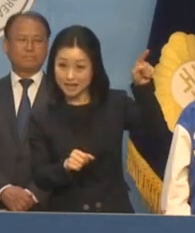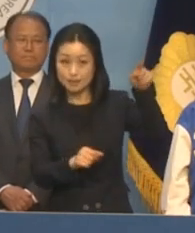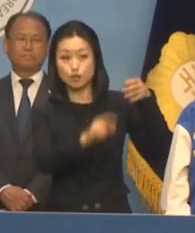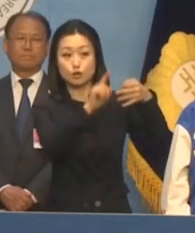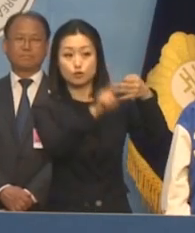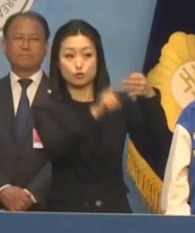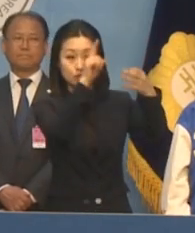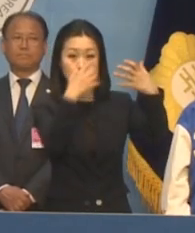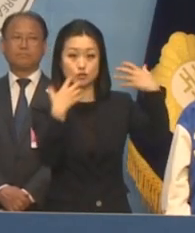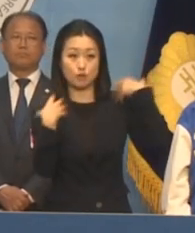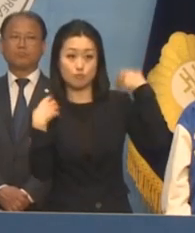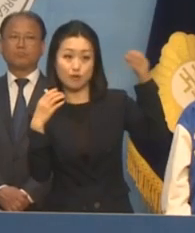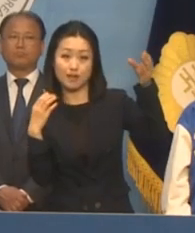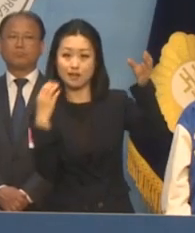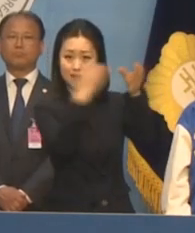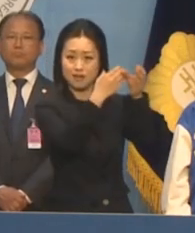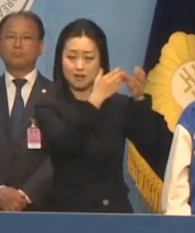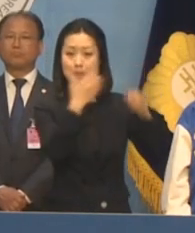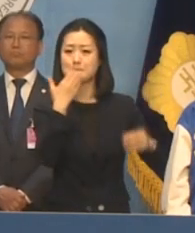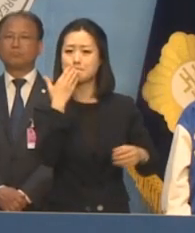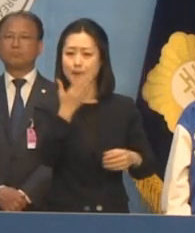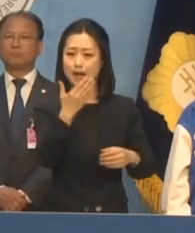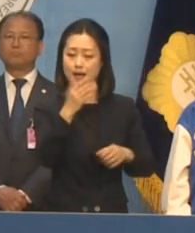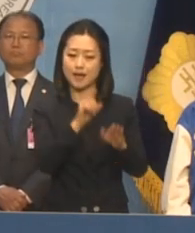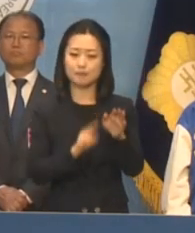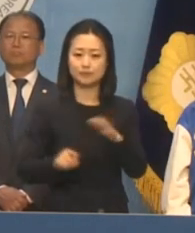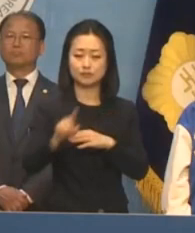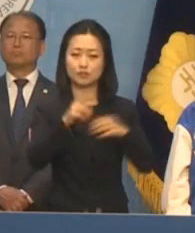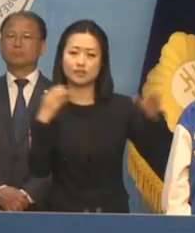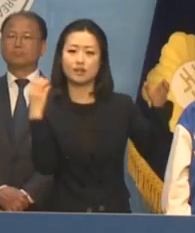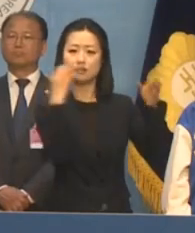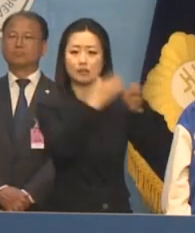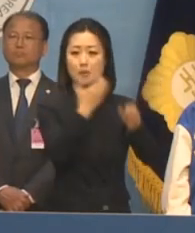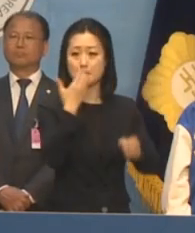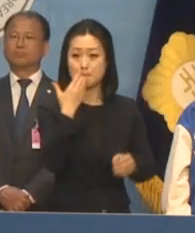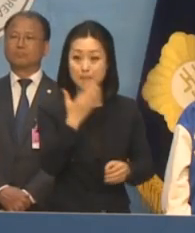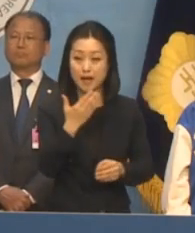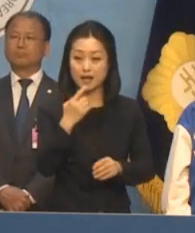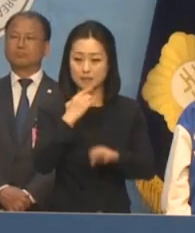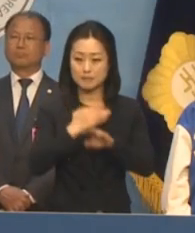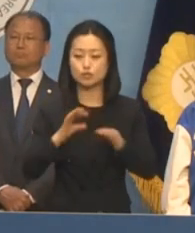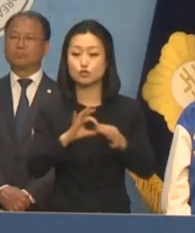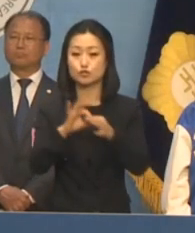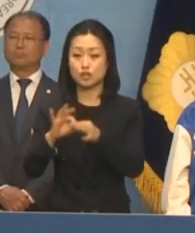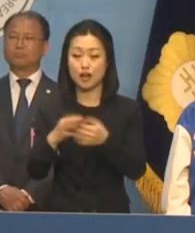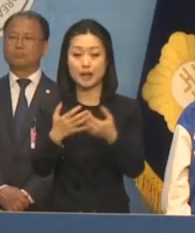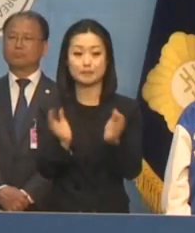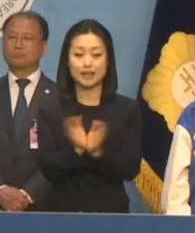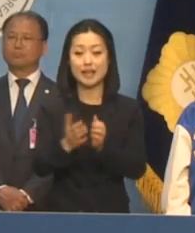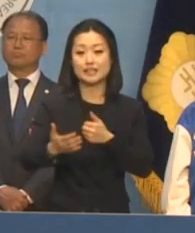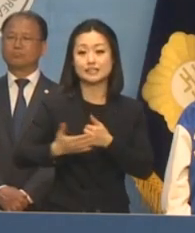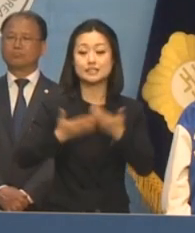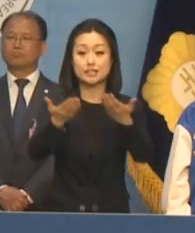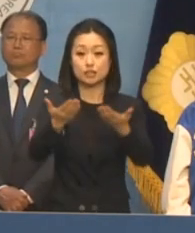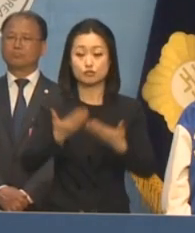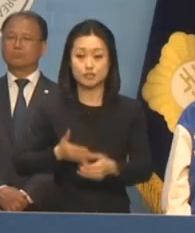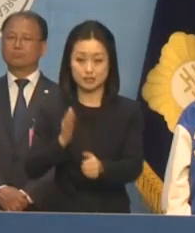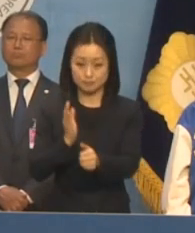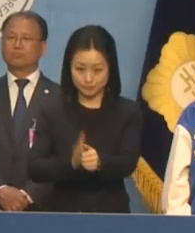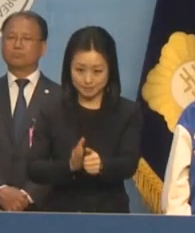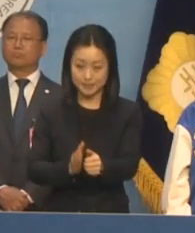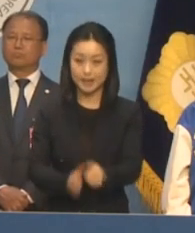윤성열 정권과 앞장서서 싸울 수 있도록 더불어민주 연합을 꼭 지지해